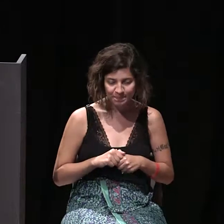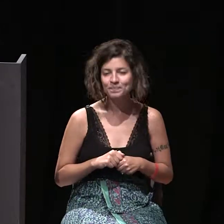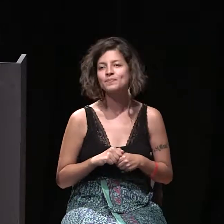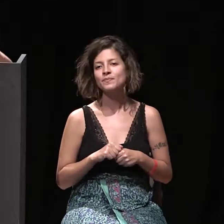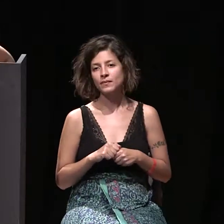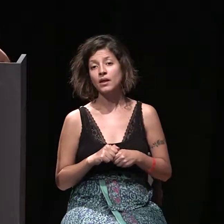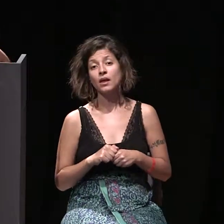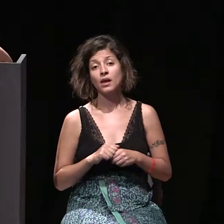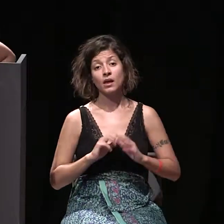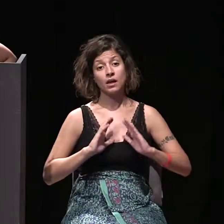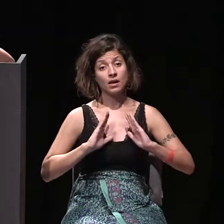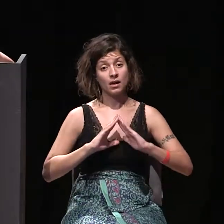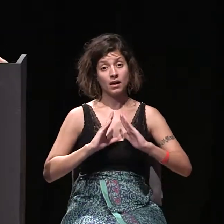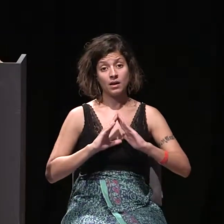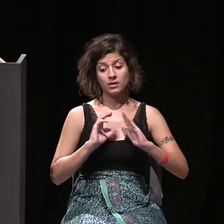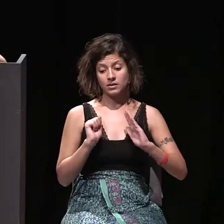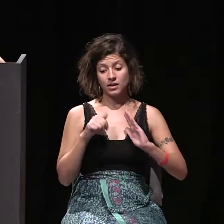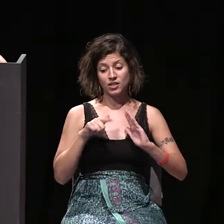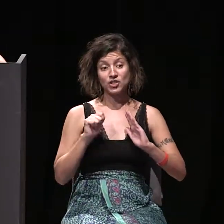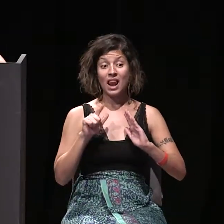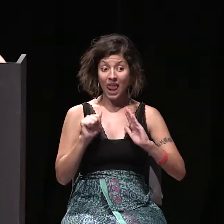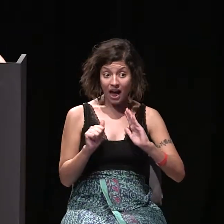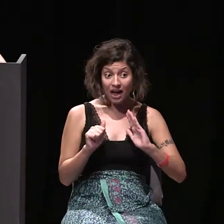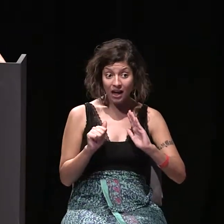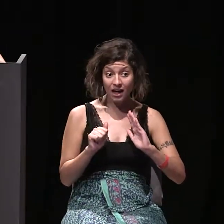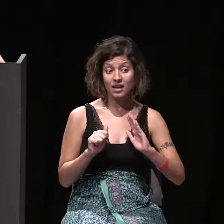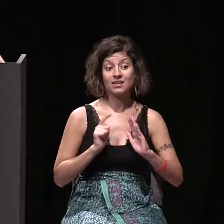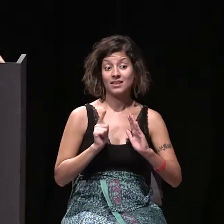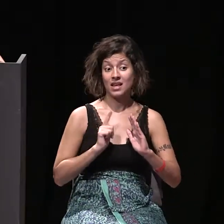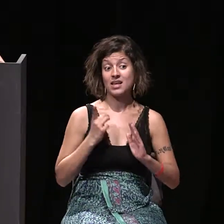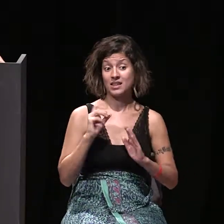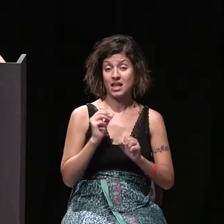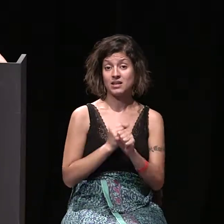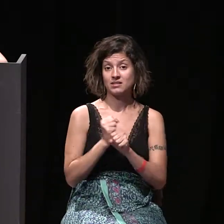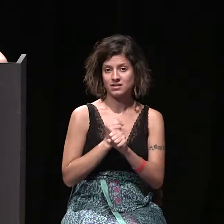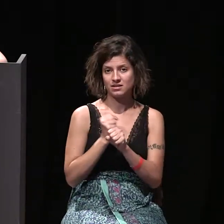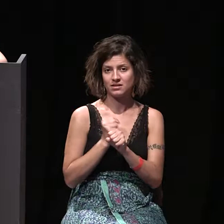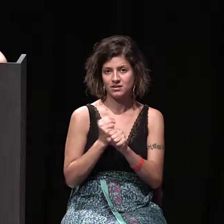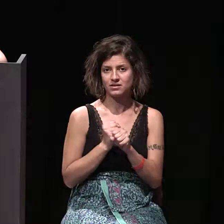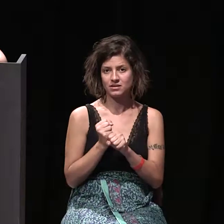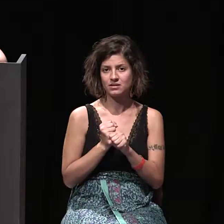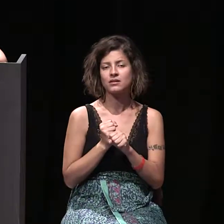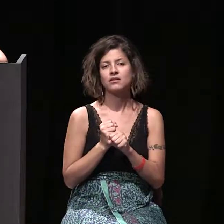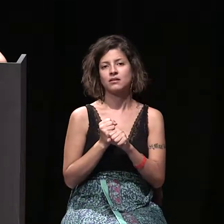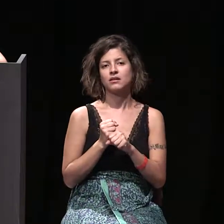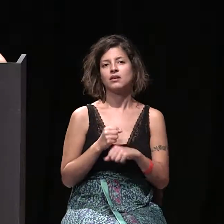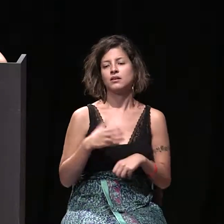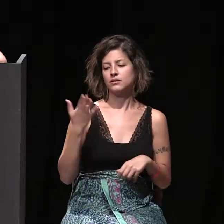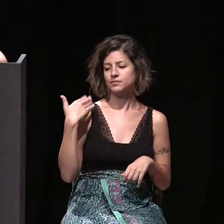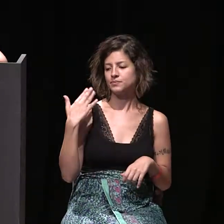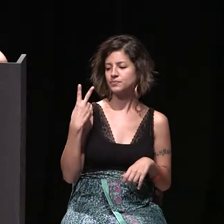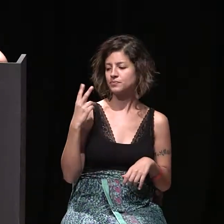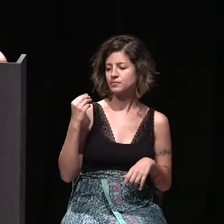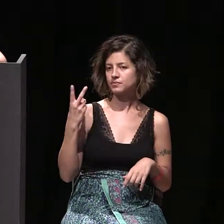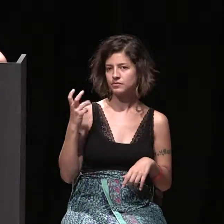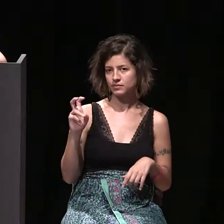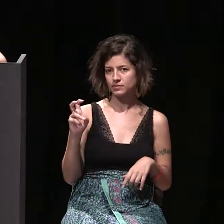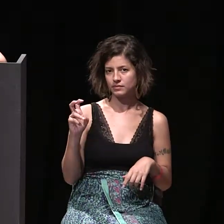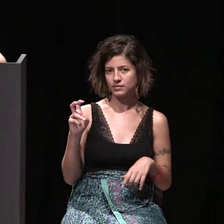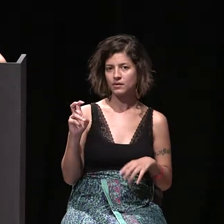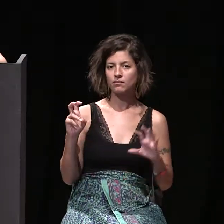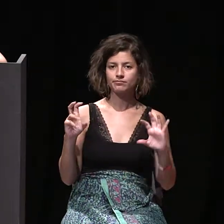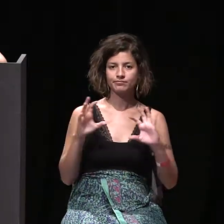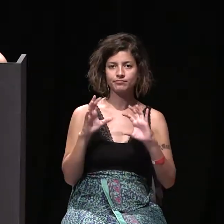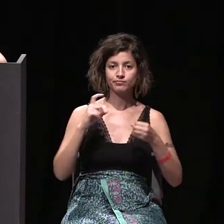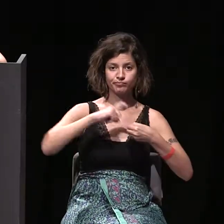A Casa Ângela completa nesse ano 10 anos, e desde 2005 ela é conveniada ao SUS,